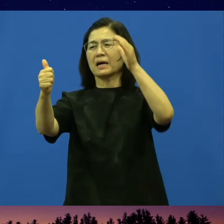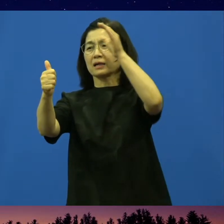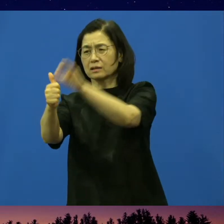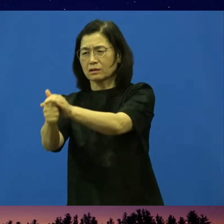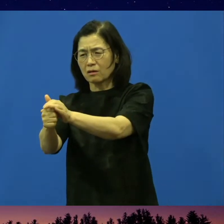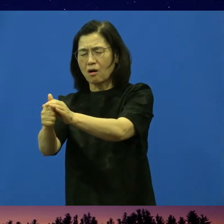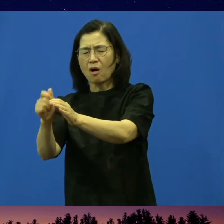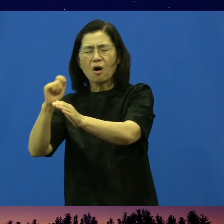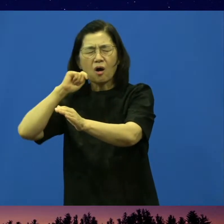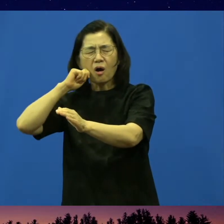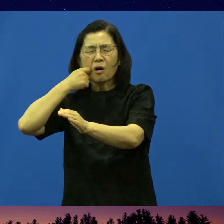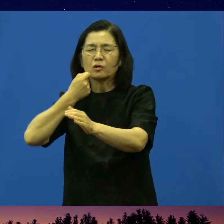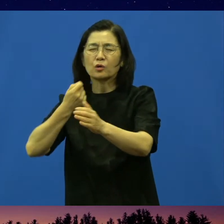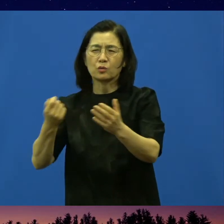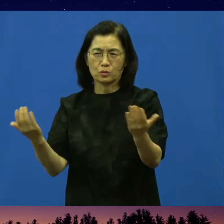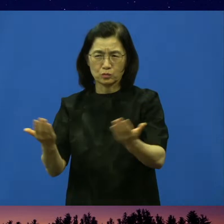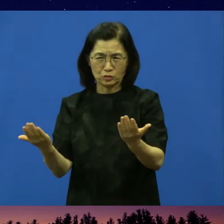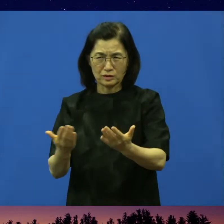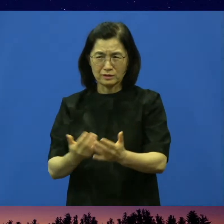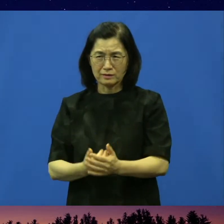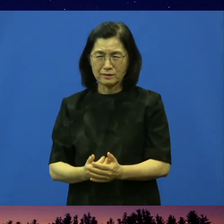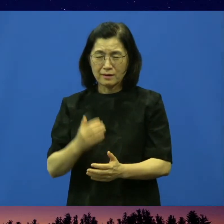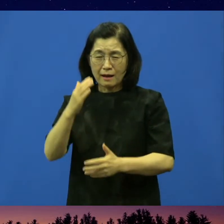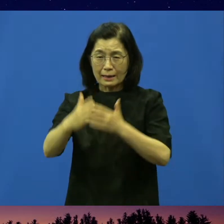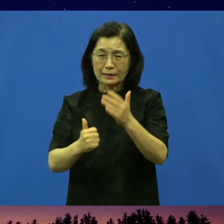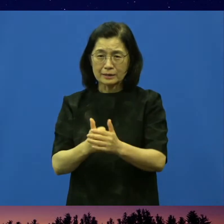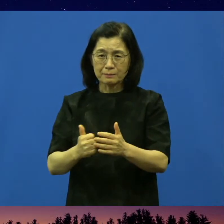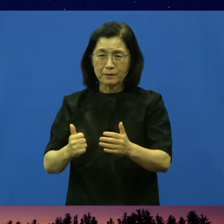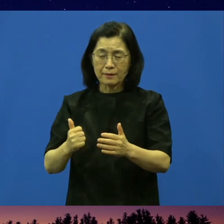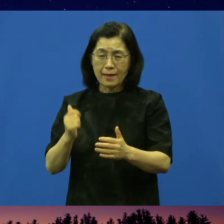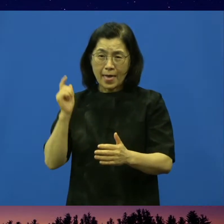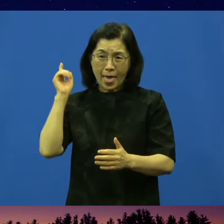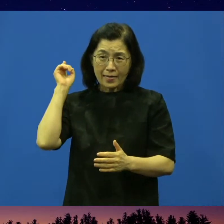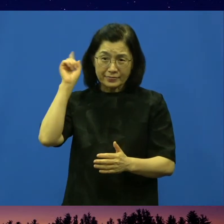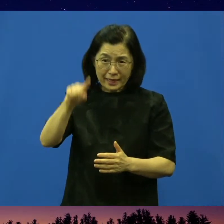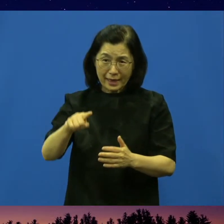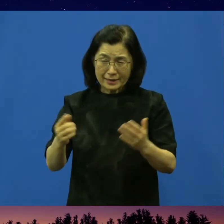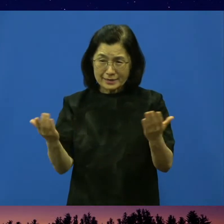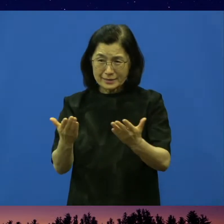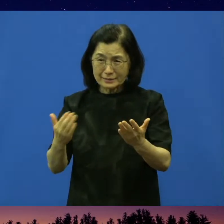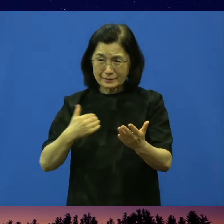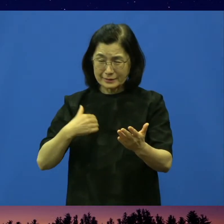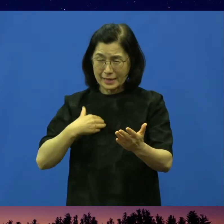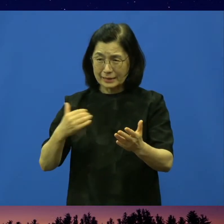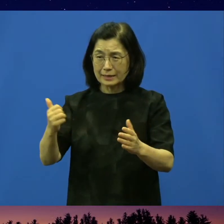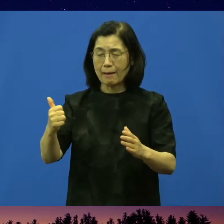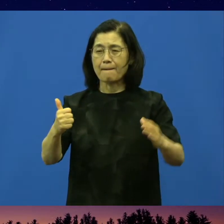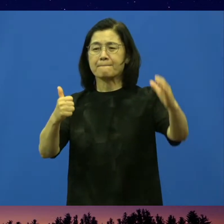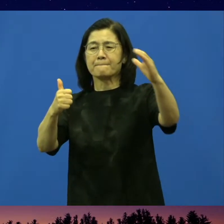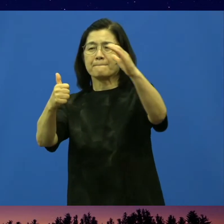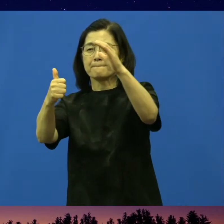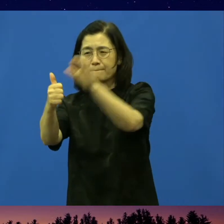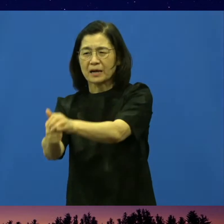그 하나님은 다 맡겨라. 내일도 주겠다는 거예요. 그 약속 외에는 아무것도